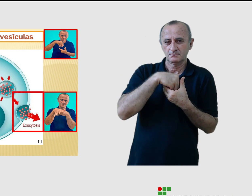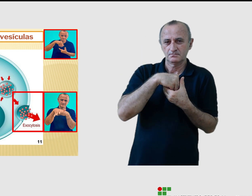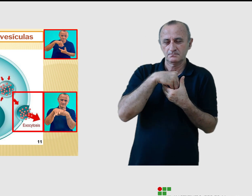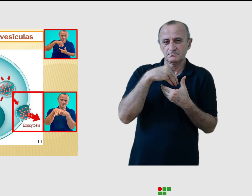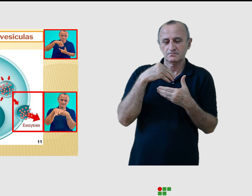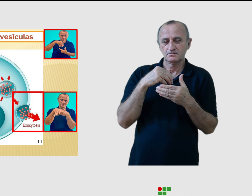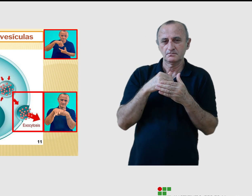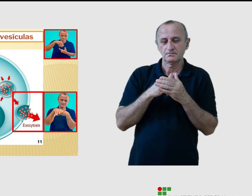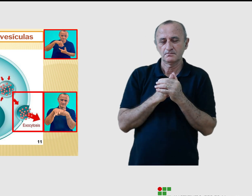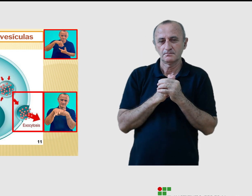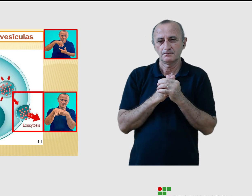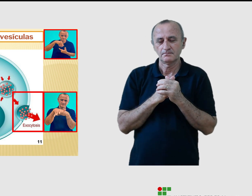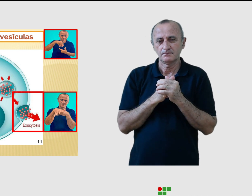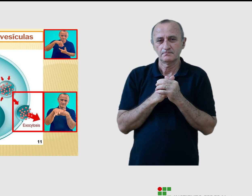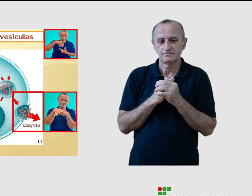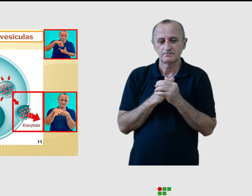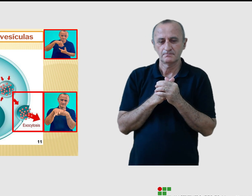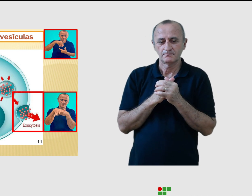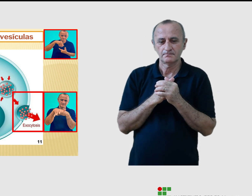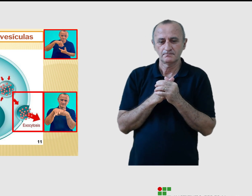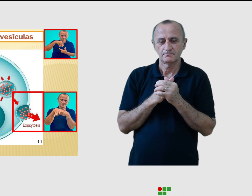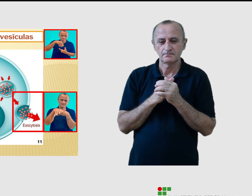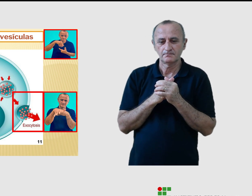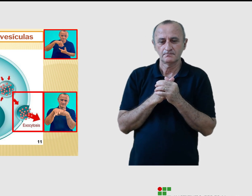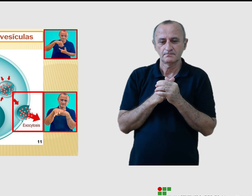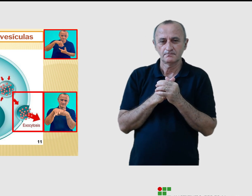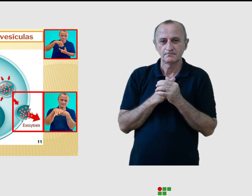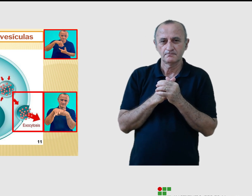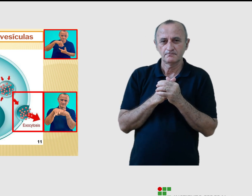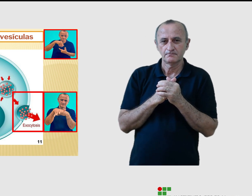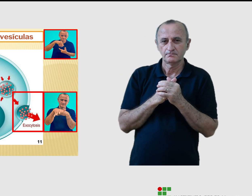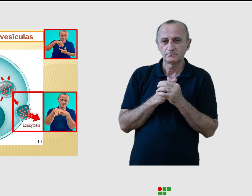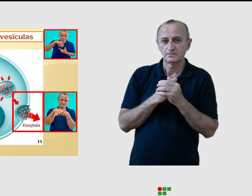de vesículas.